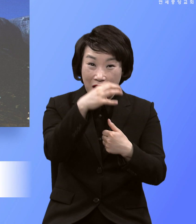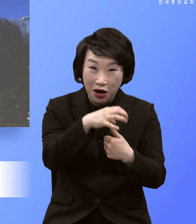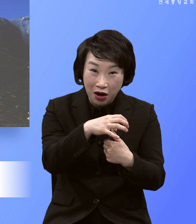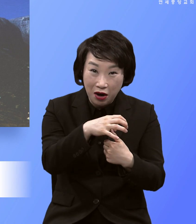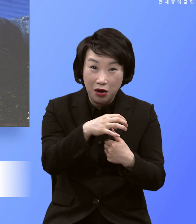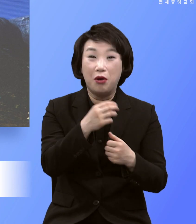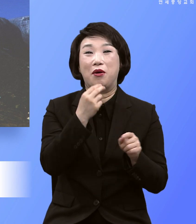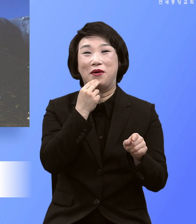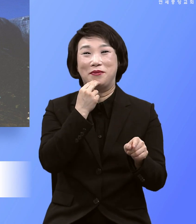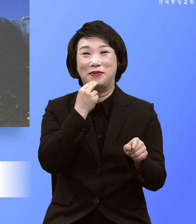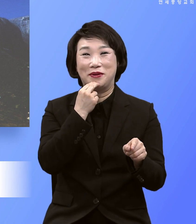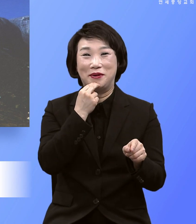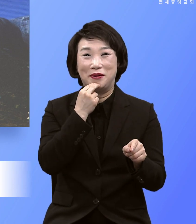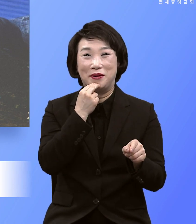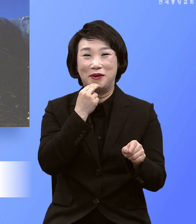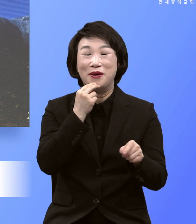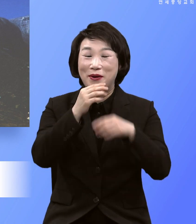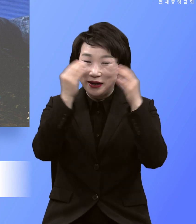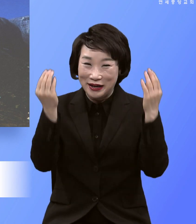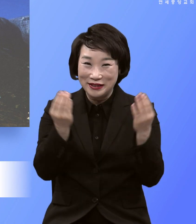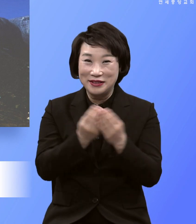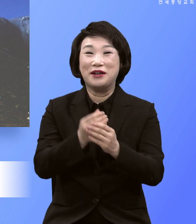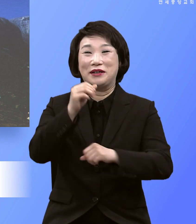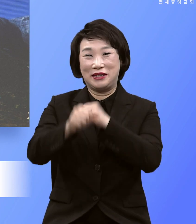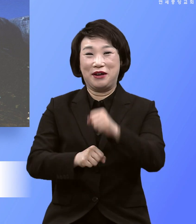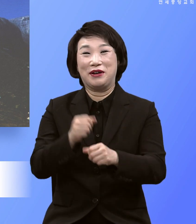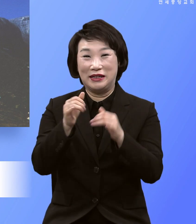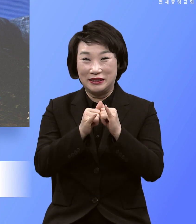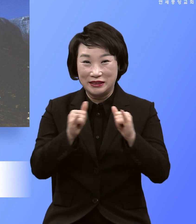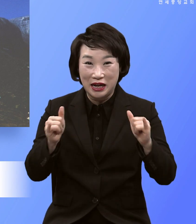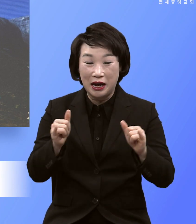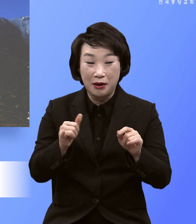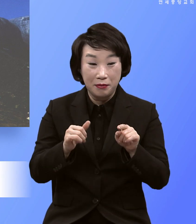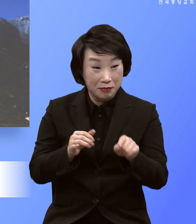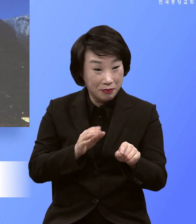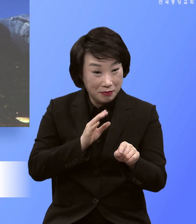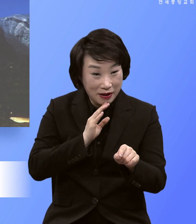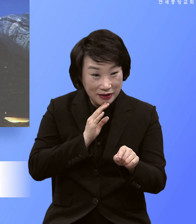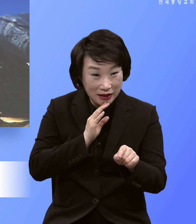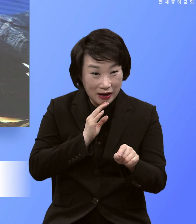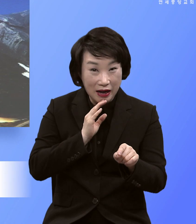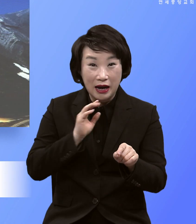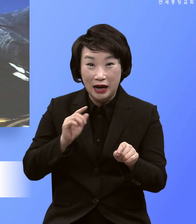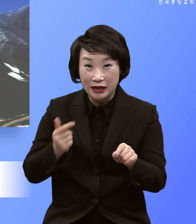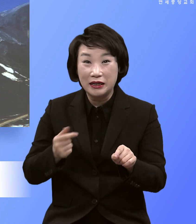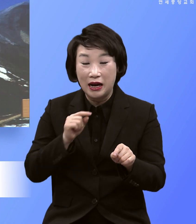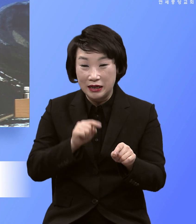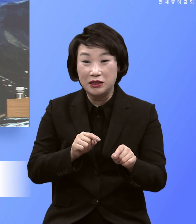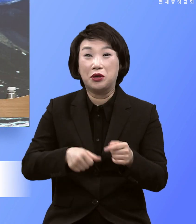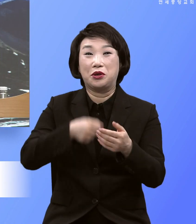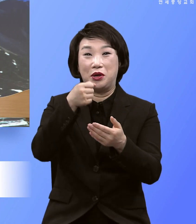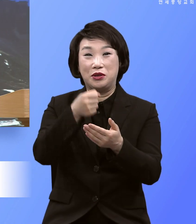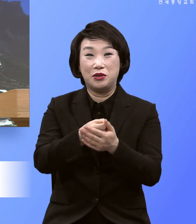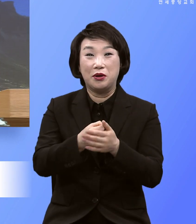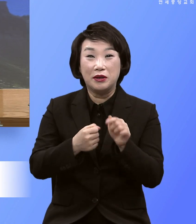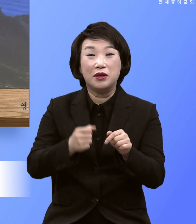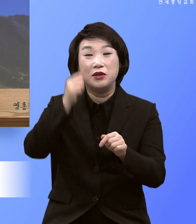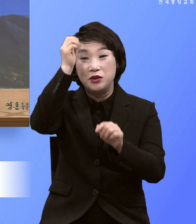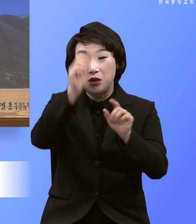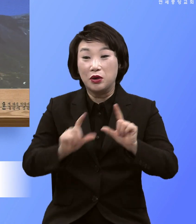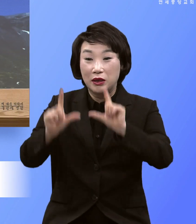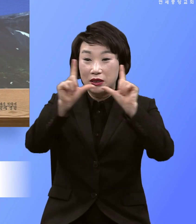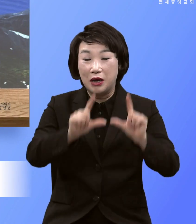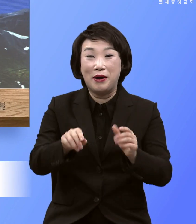얽매이지 아니하고 완전 자유한 사람인가 하는 것은 영적